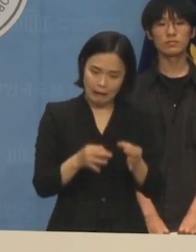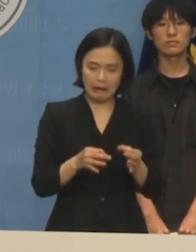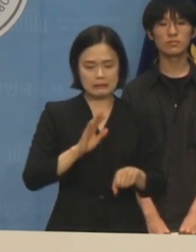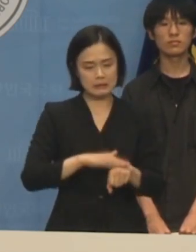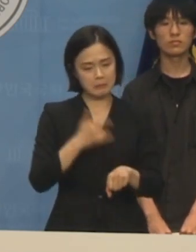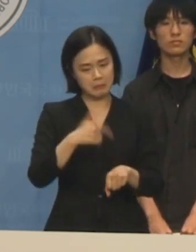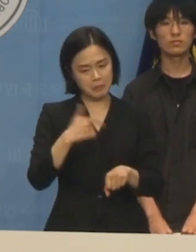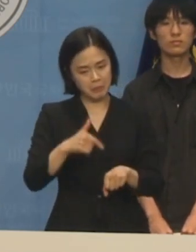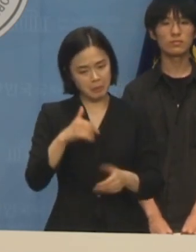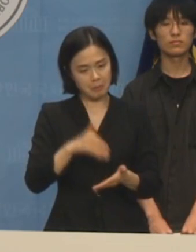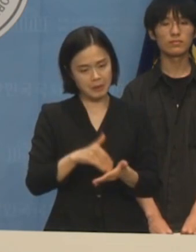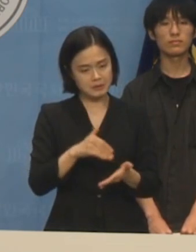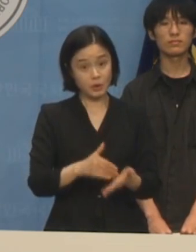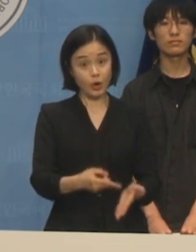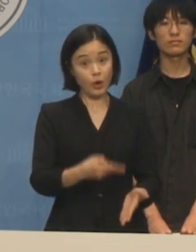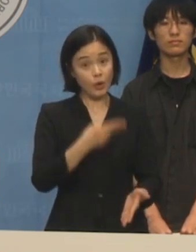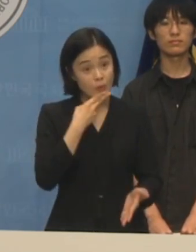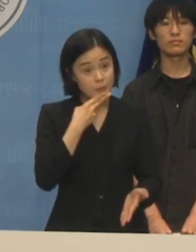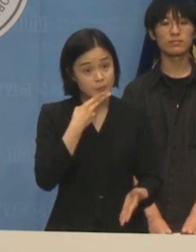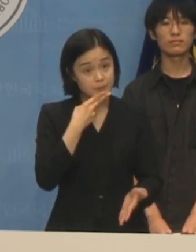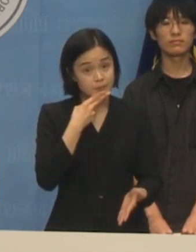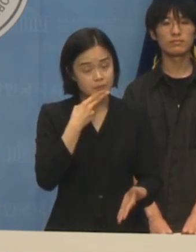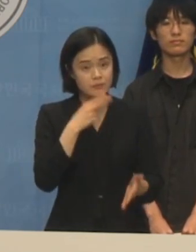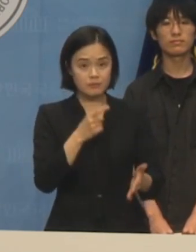위한 연수를 강행하고 있습니다.